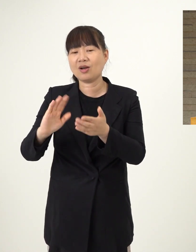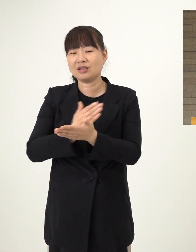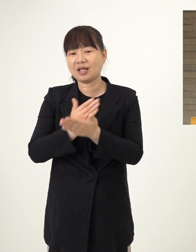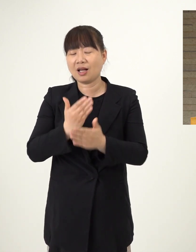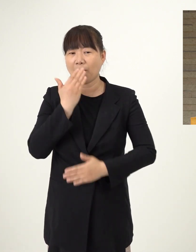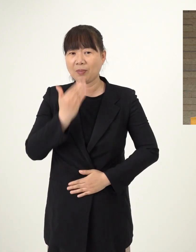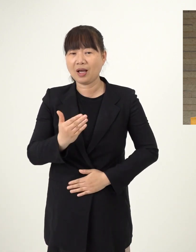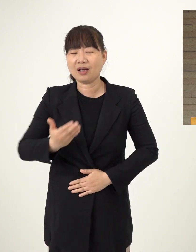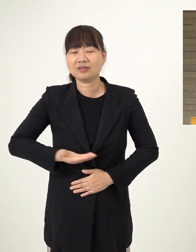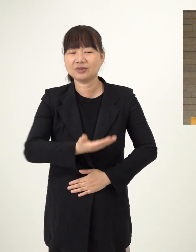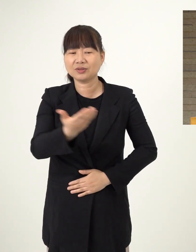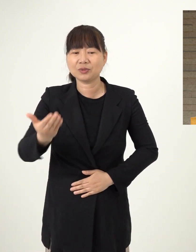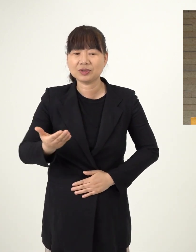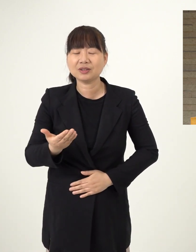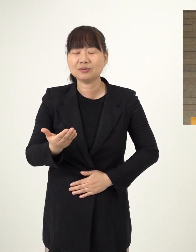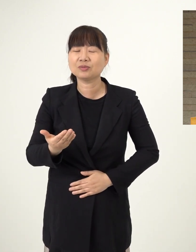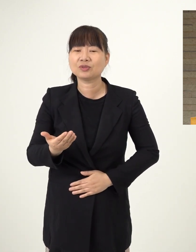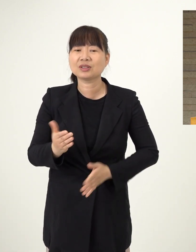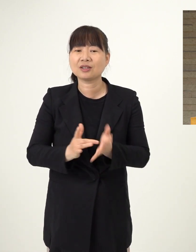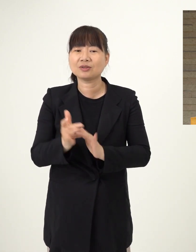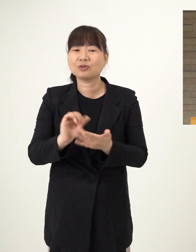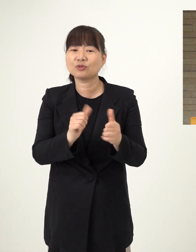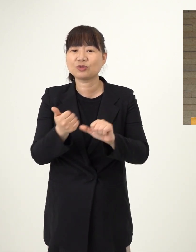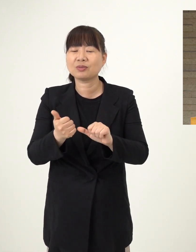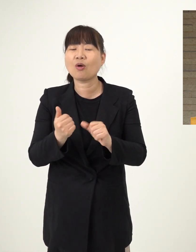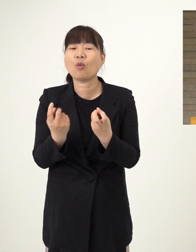여러분들은 어떻게 받아들이고 있습니까?